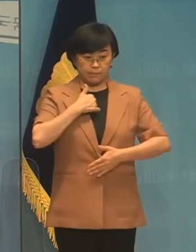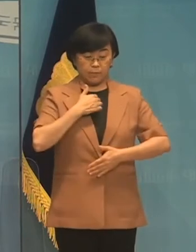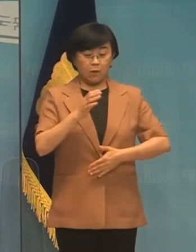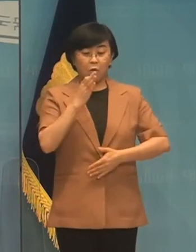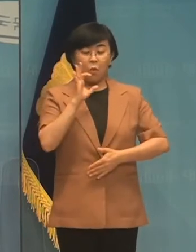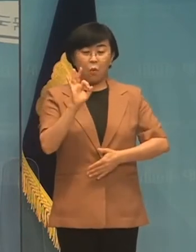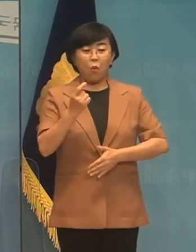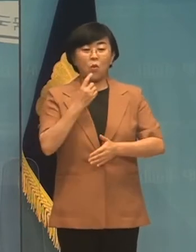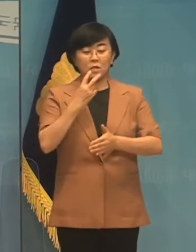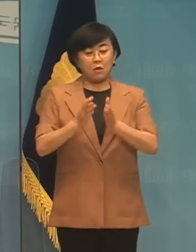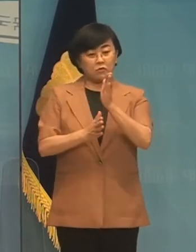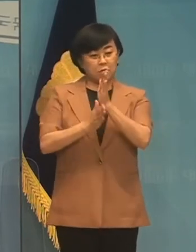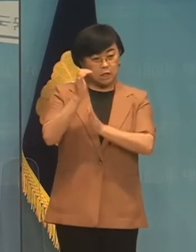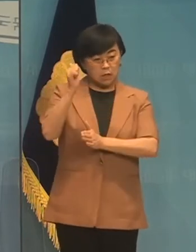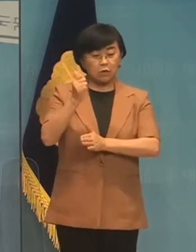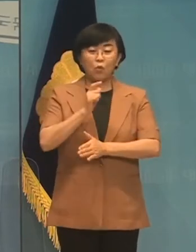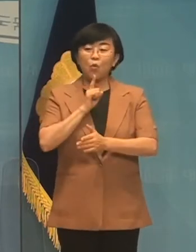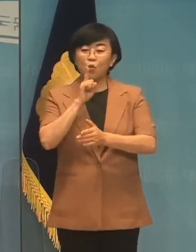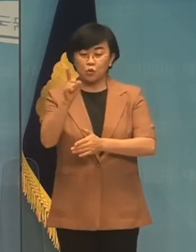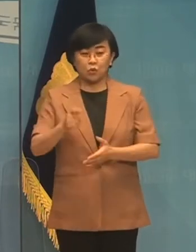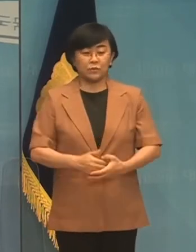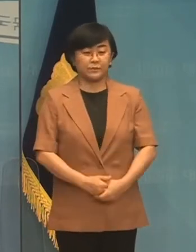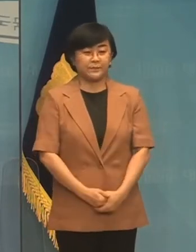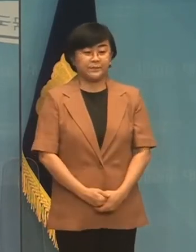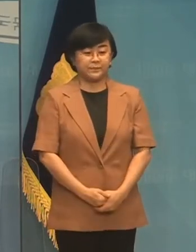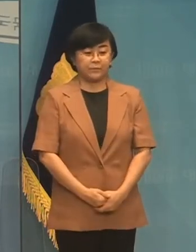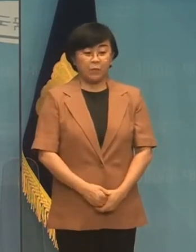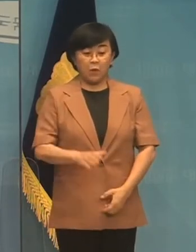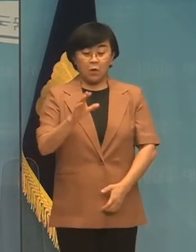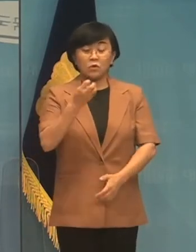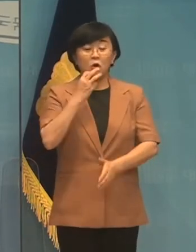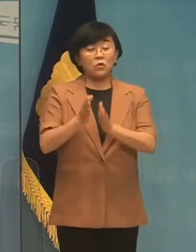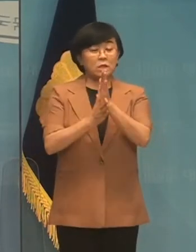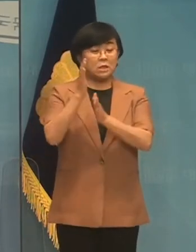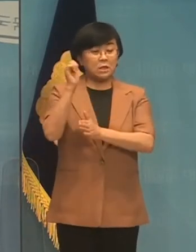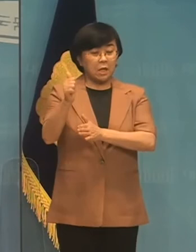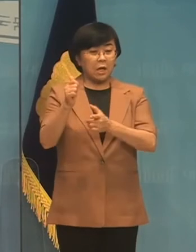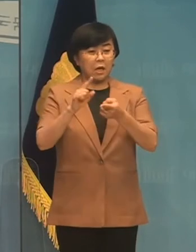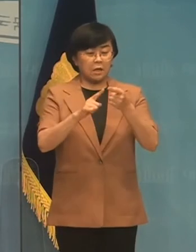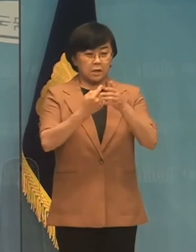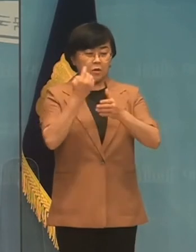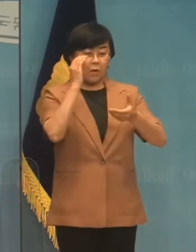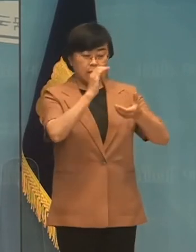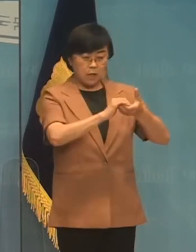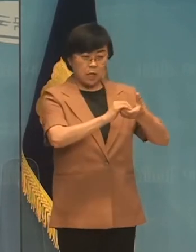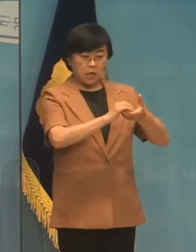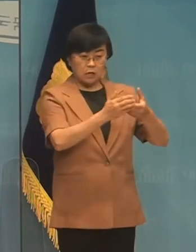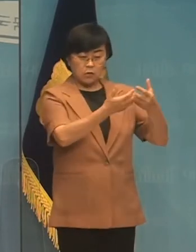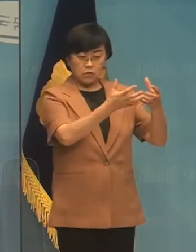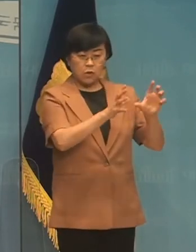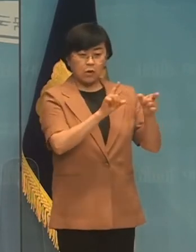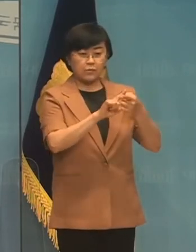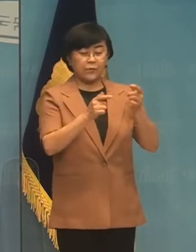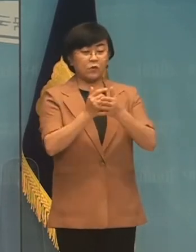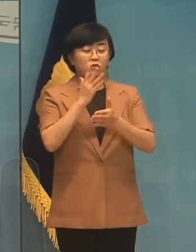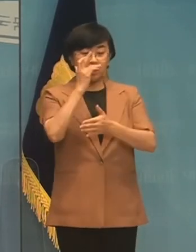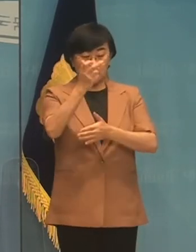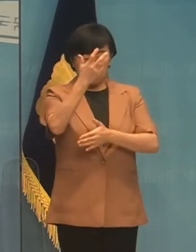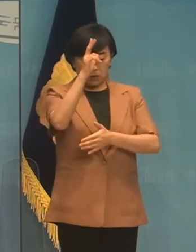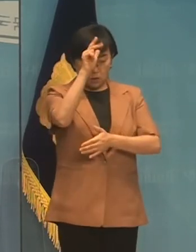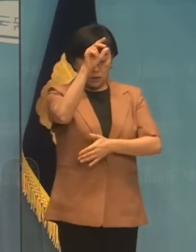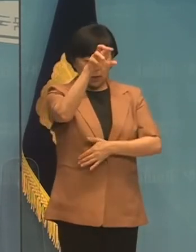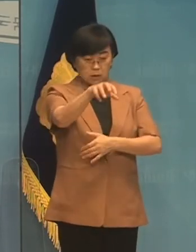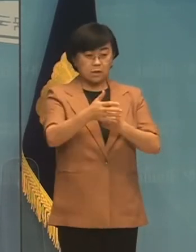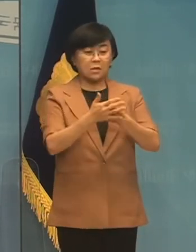오세훈 시장을 고소합니다. 오세훈 시장이 언급한 청와대 민정수석실과 울산경찰청이